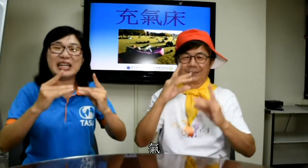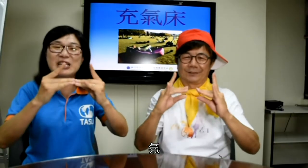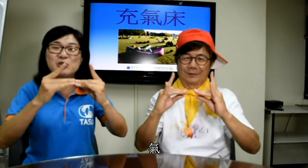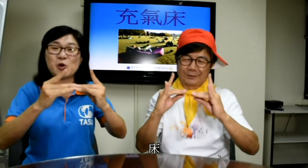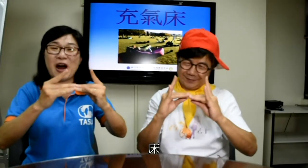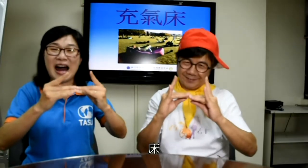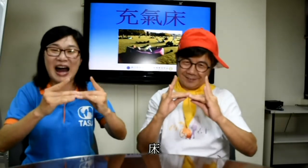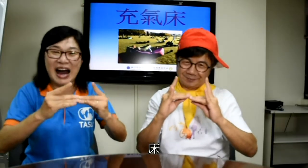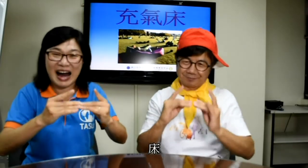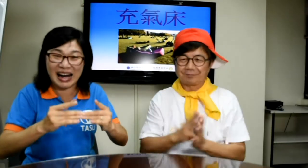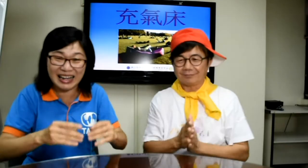充气床。